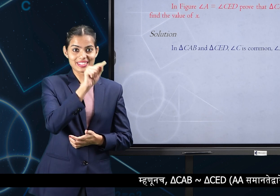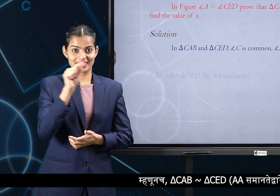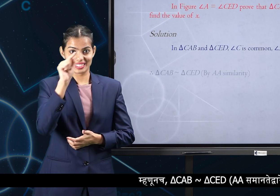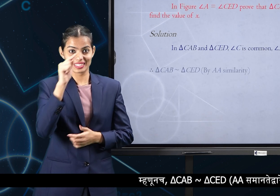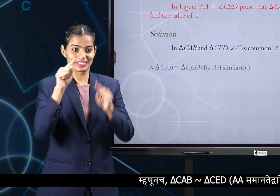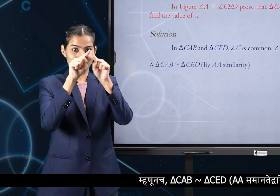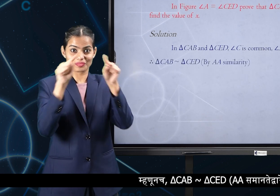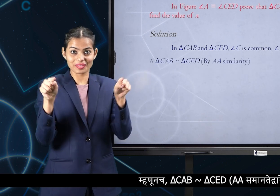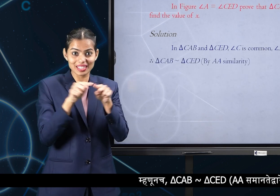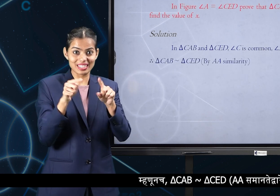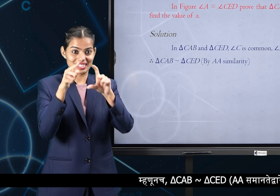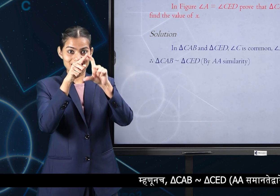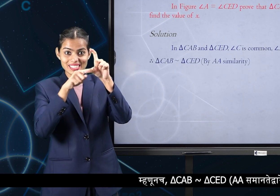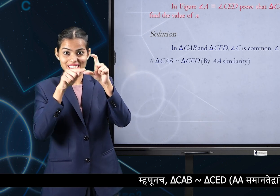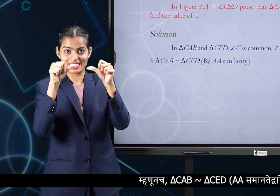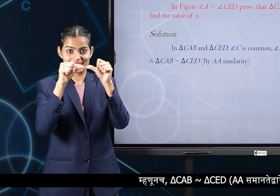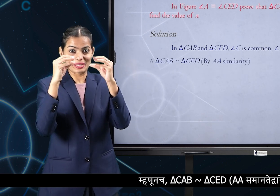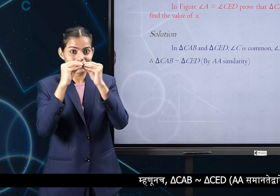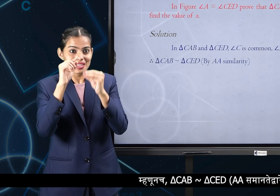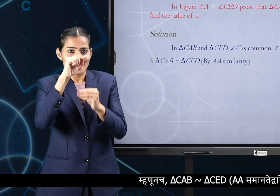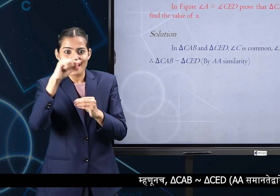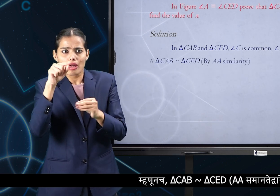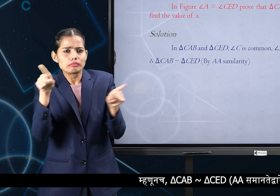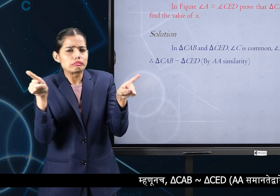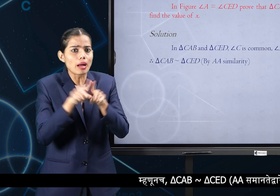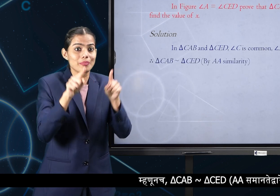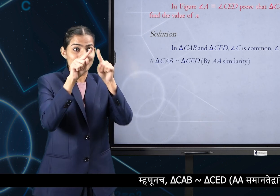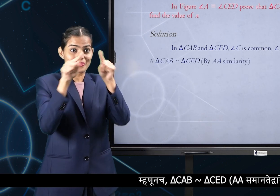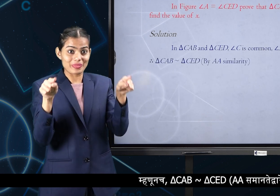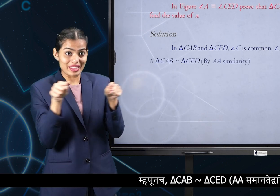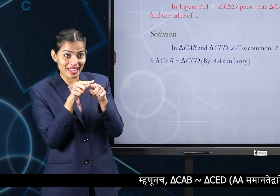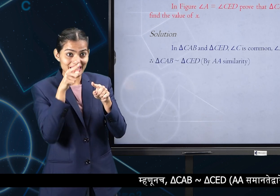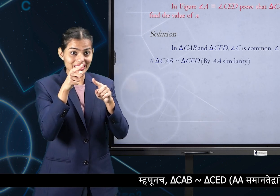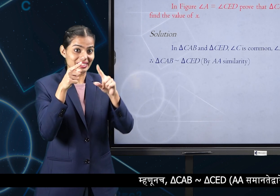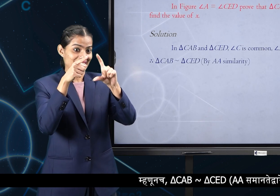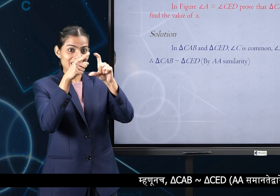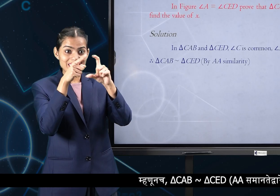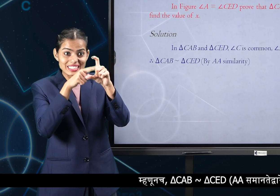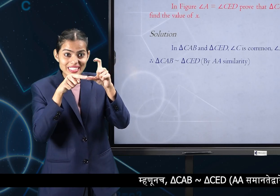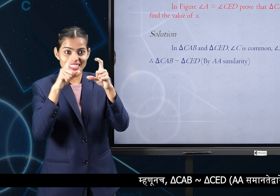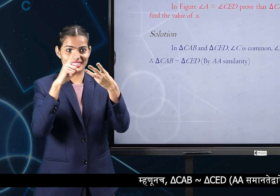म्हणूनच ट्रायंगल CAB कॉन्ग्रुएंट ट्रायंगल CED AA समानतेद्वारा.